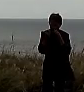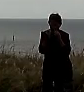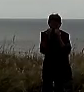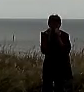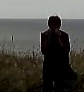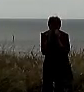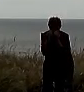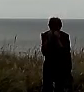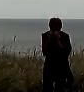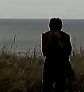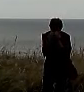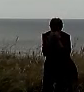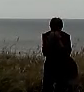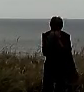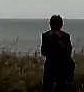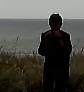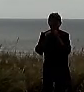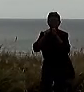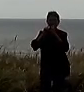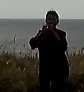き、そのと